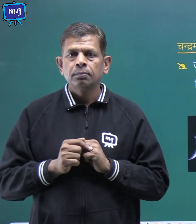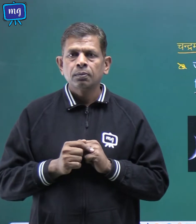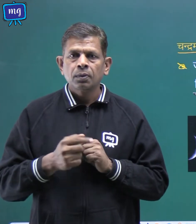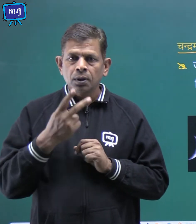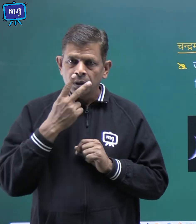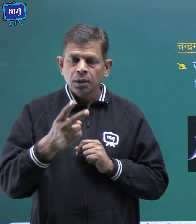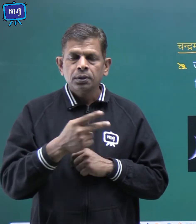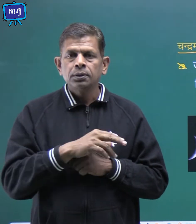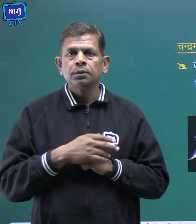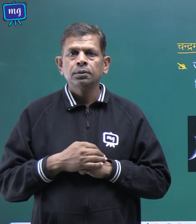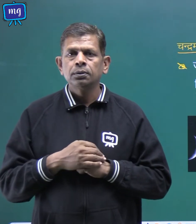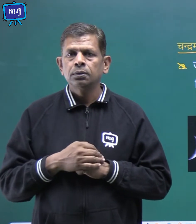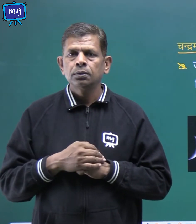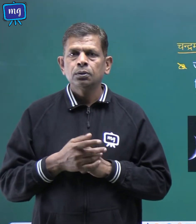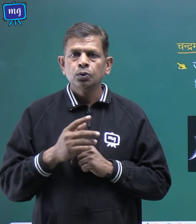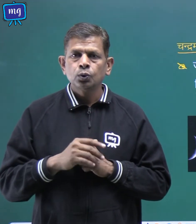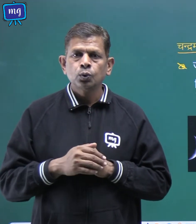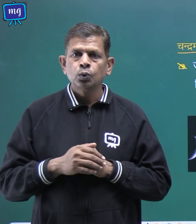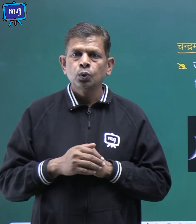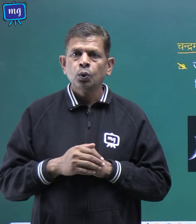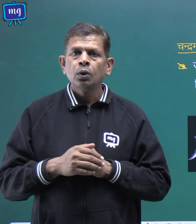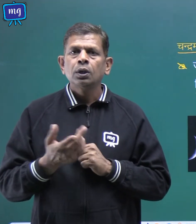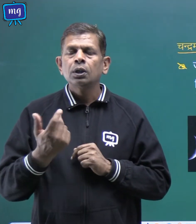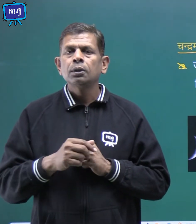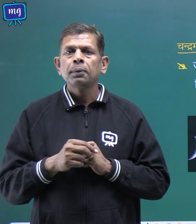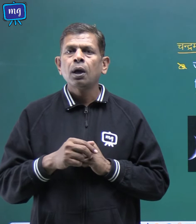दिखाई देती है, पूर्णिमा कहते हैं।